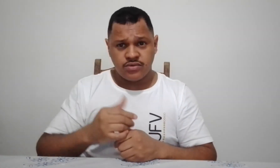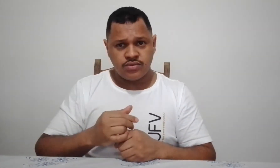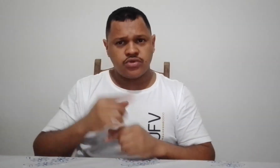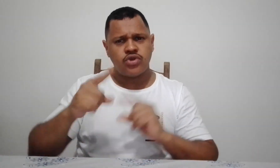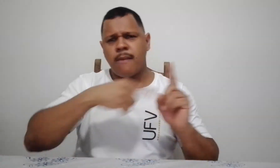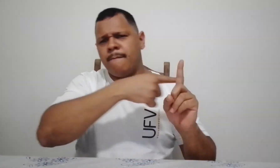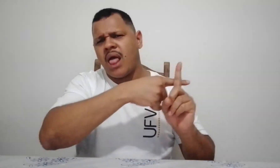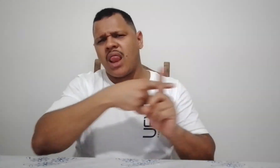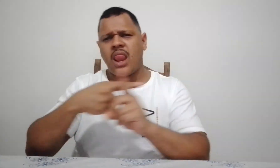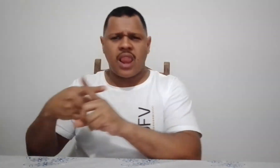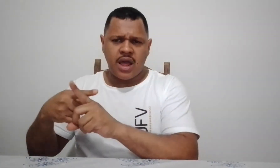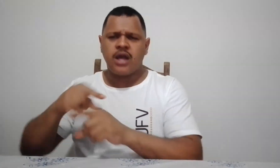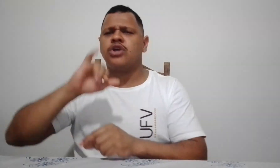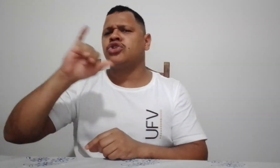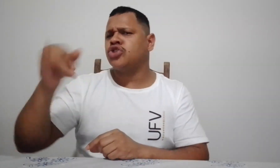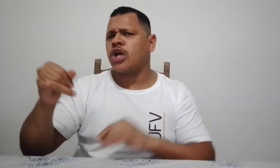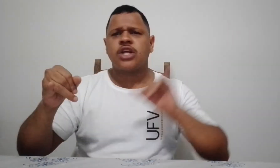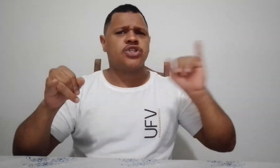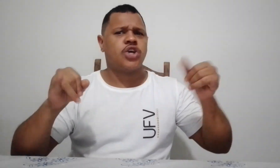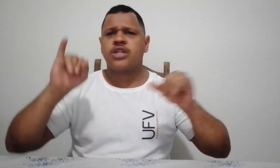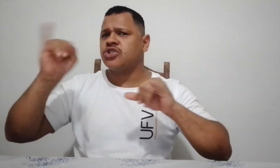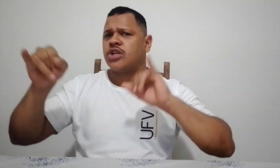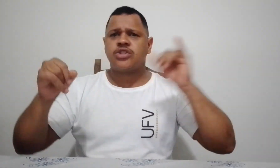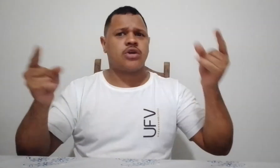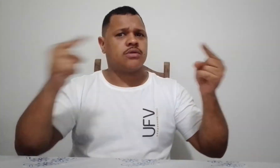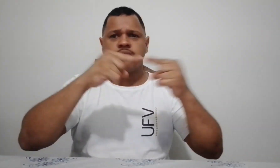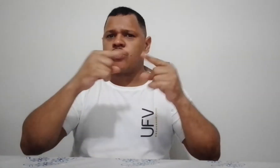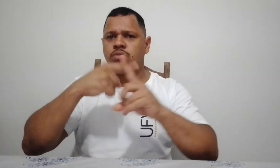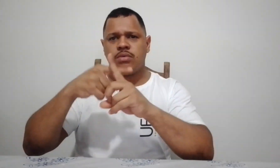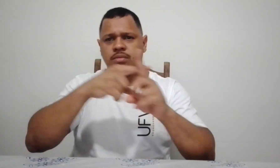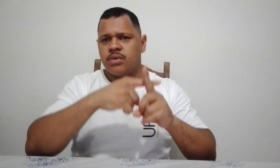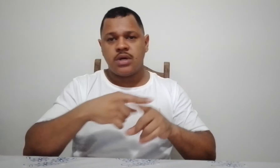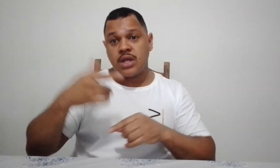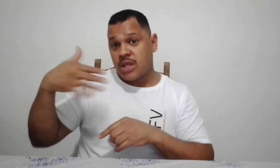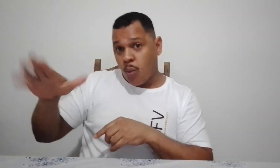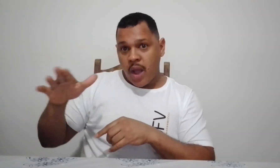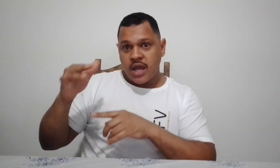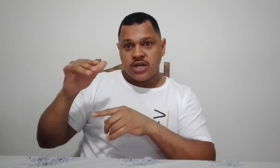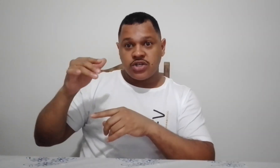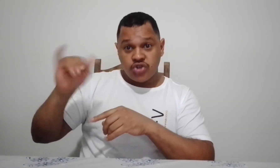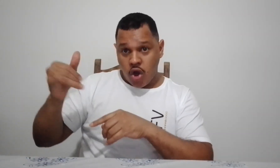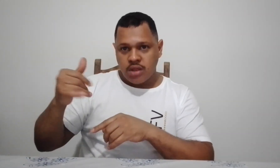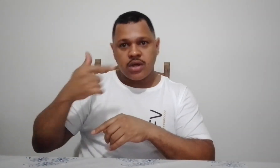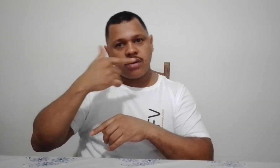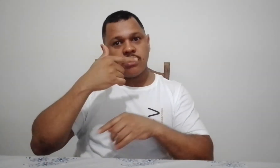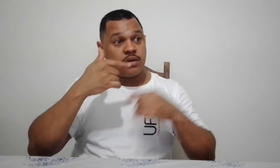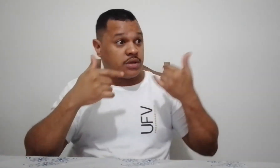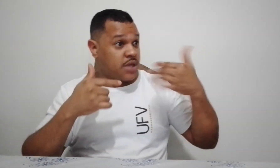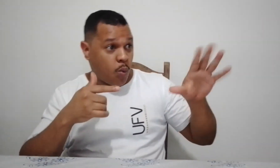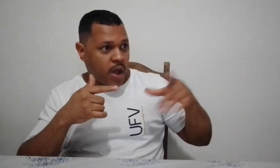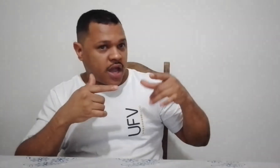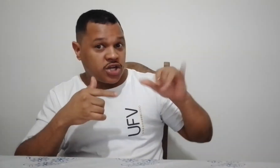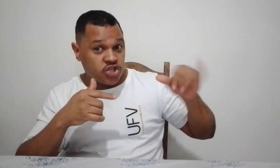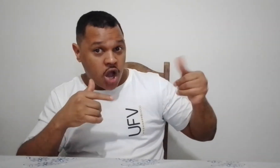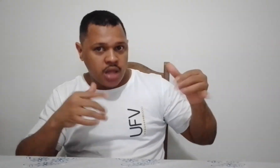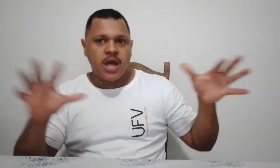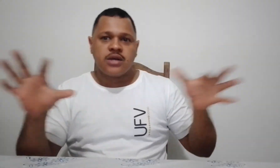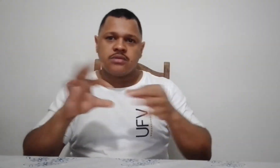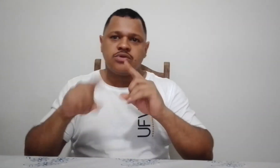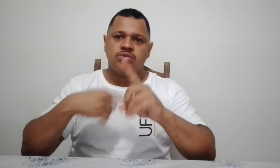O que é J com o que é J, aquilo que não é J com aquilo que não é J. Então, a corrente I soma,